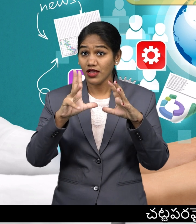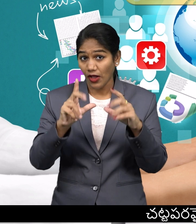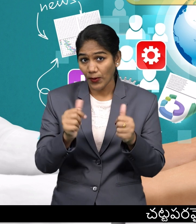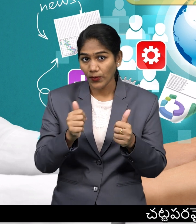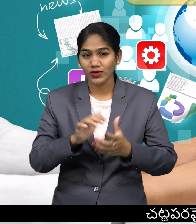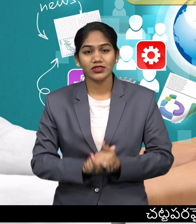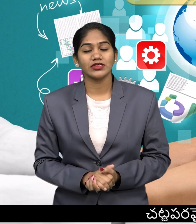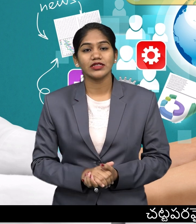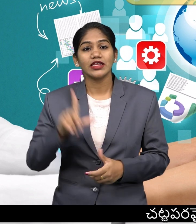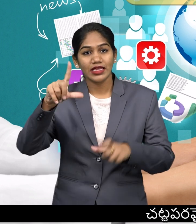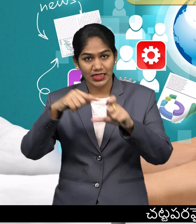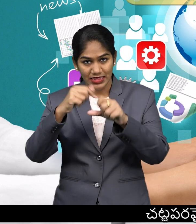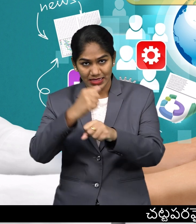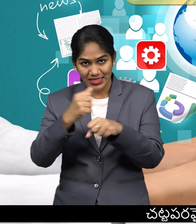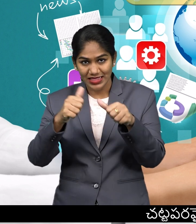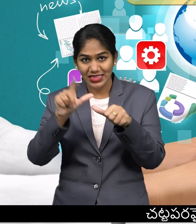చట్టపరమైన కస్టమర్ మరియు